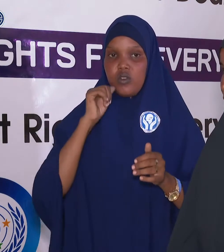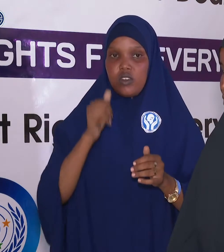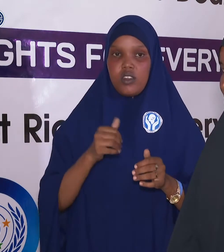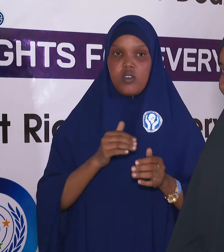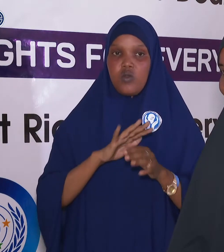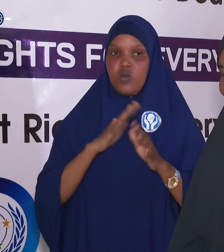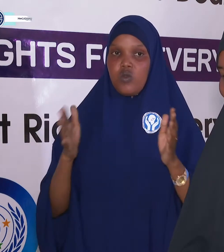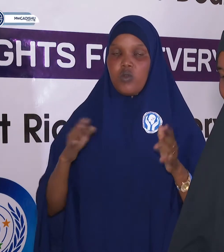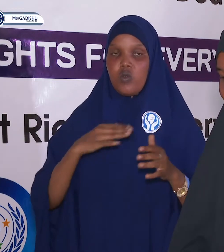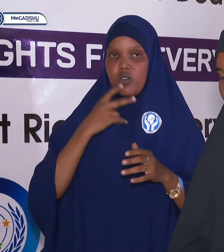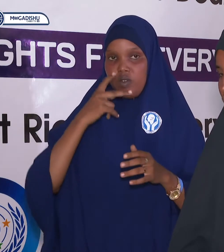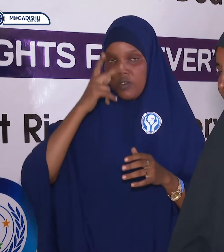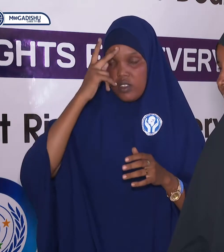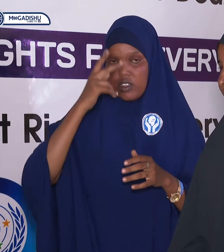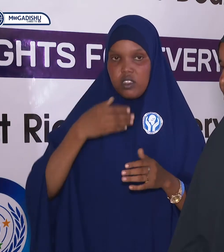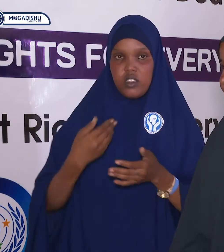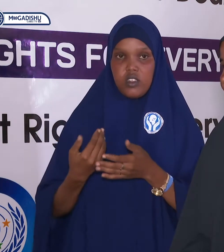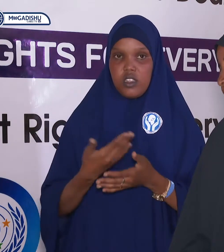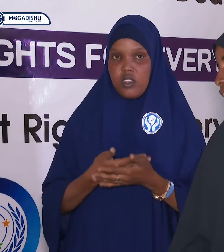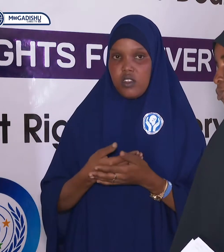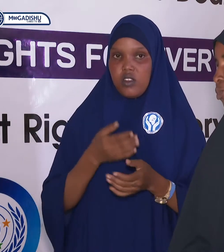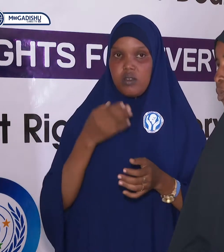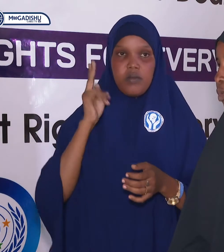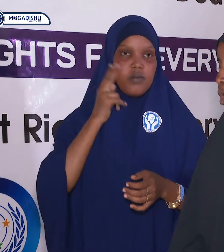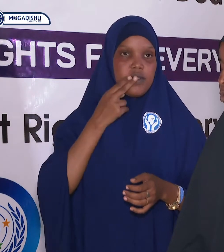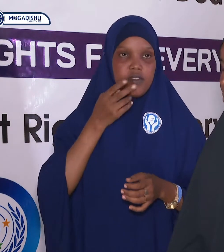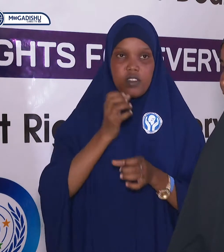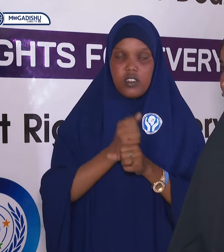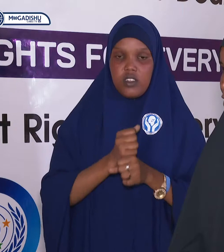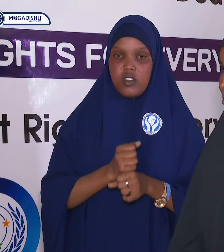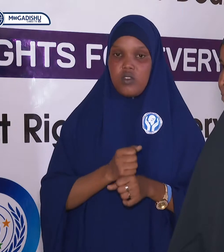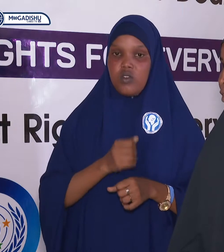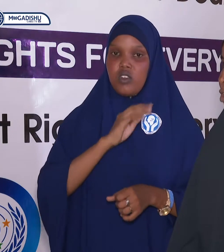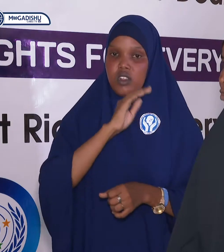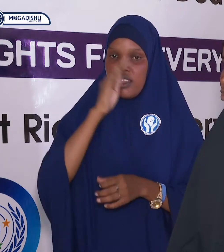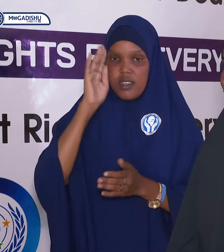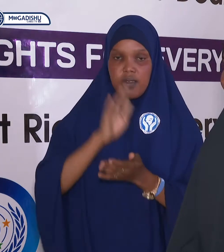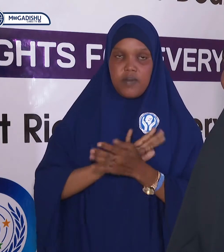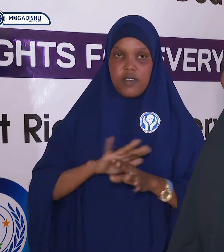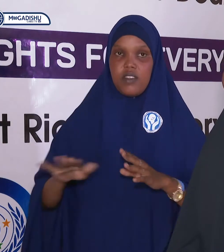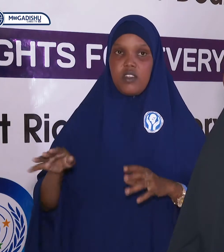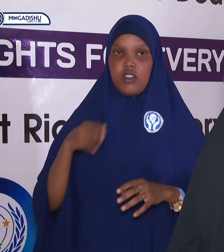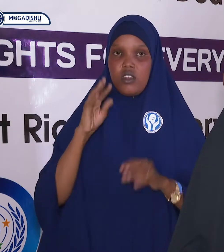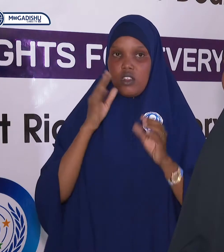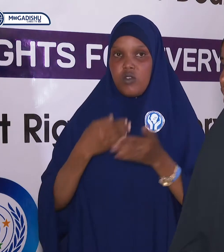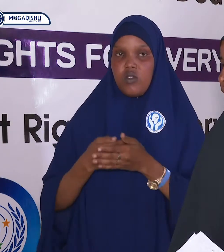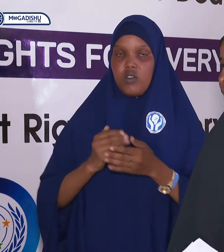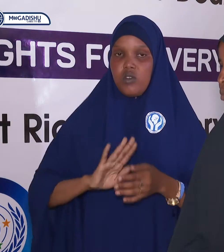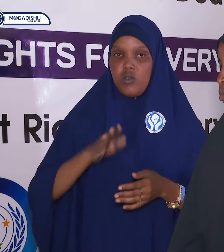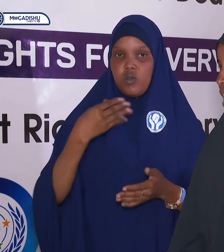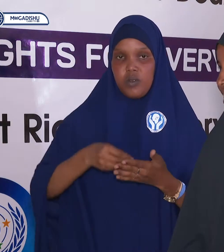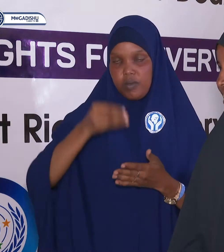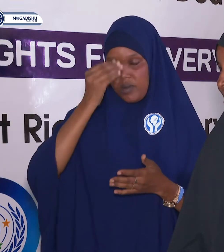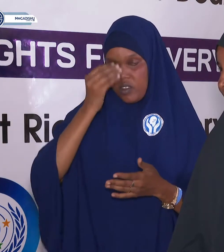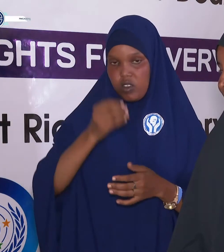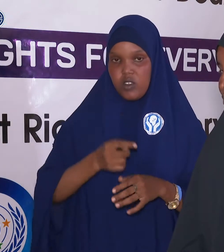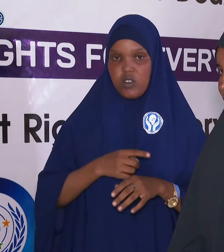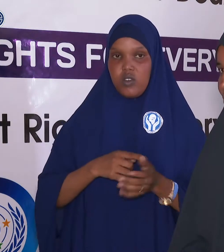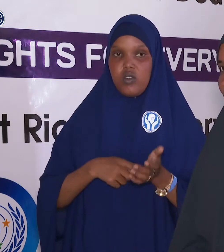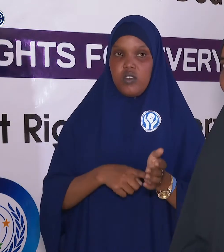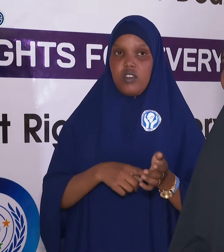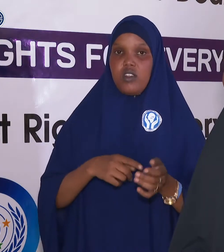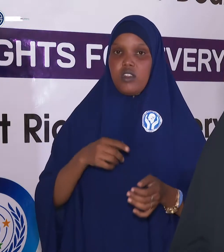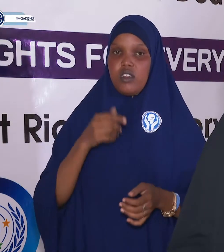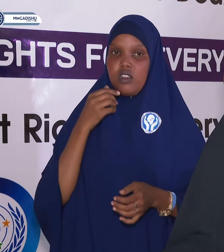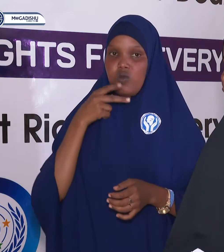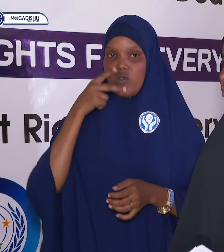dhalaa caruurta maqalka naafada oo aan aaminsanayn in cunugooda wax uu baran karo tusaale ahaan in muddo ah ay ku qaadanaysaa inaad waalid